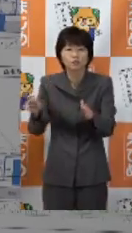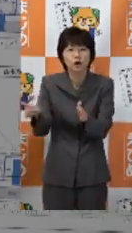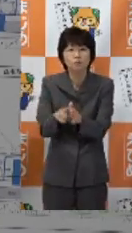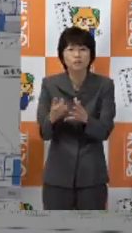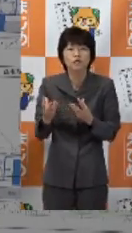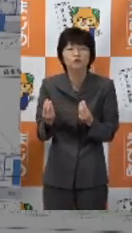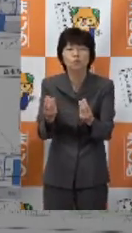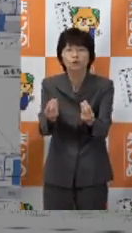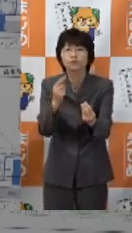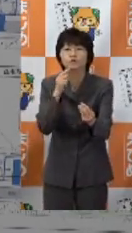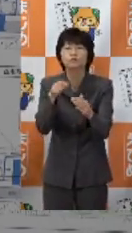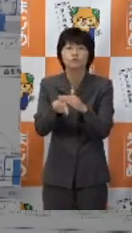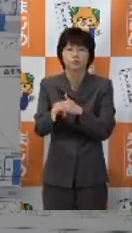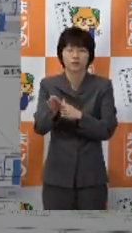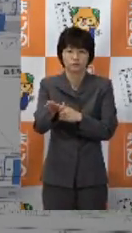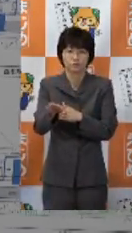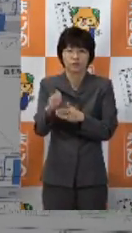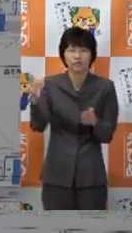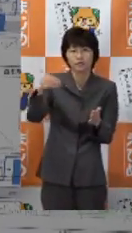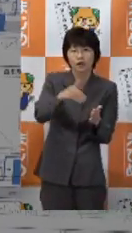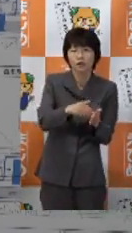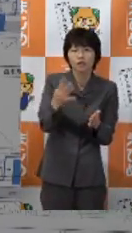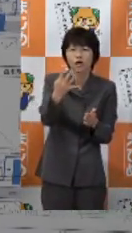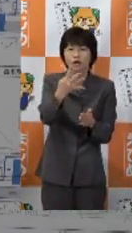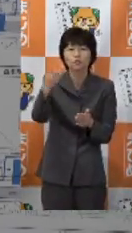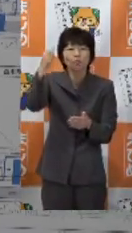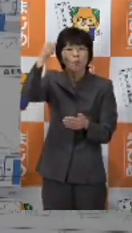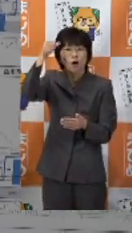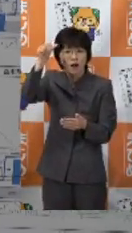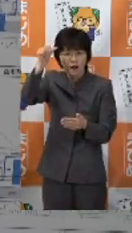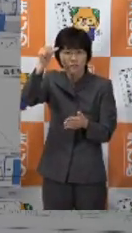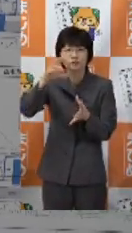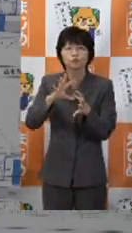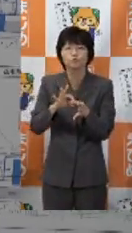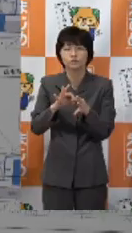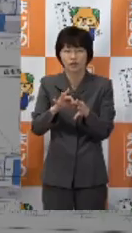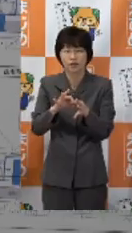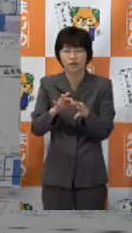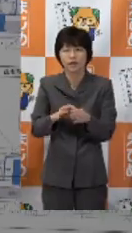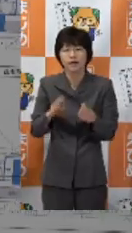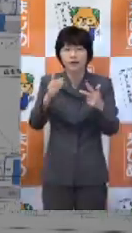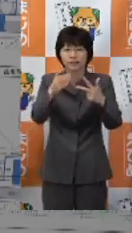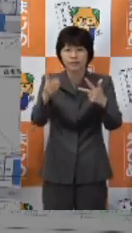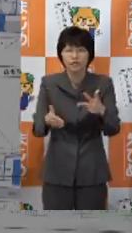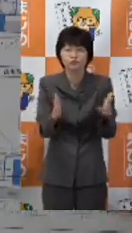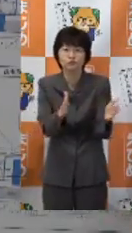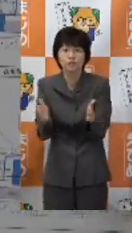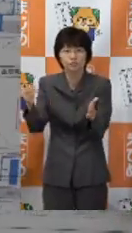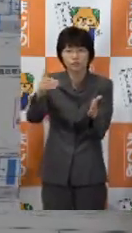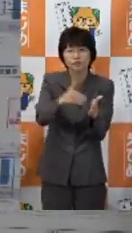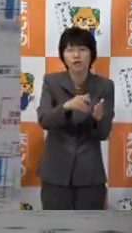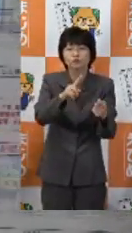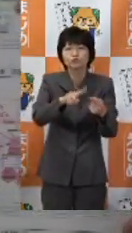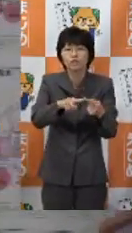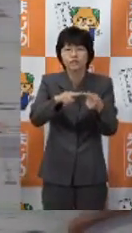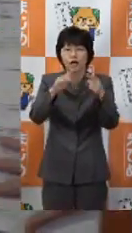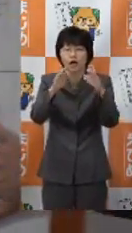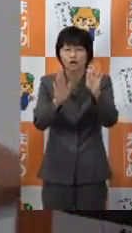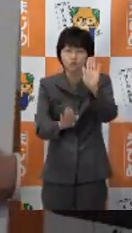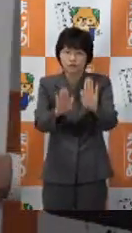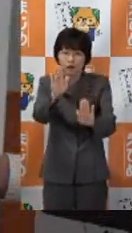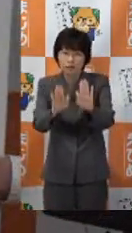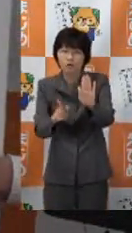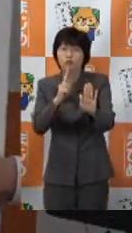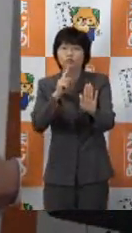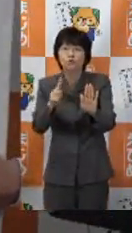この絵画で社会今までどうます最後に乗って